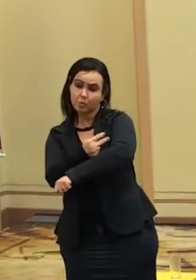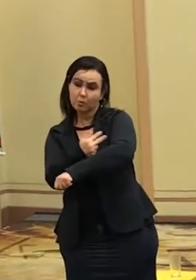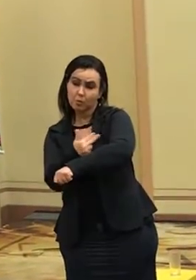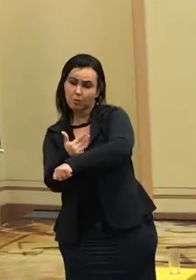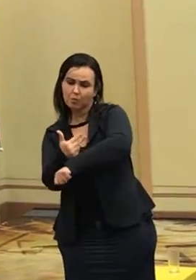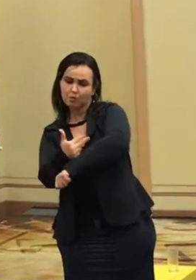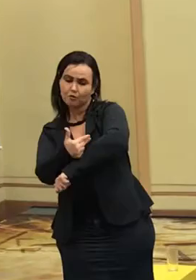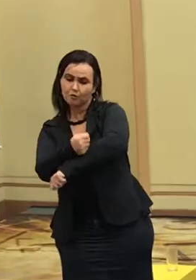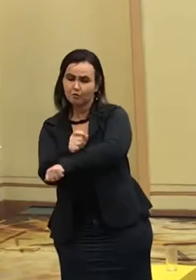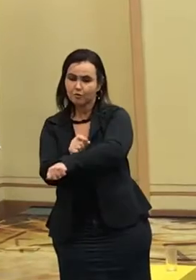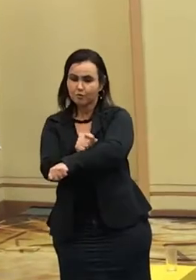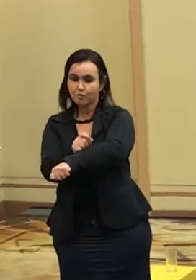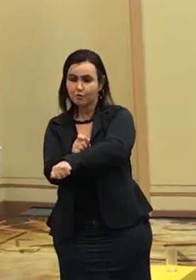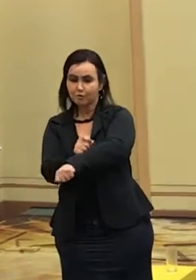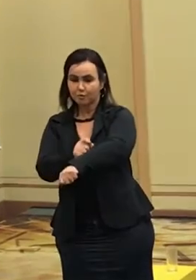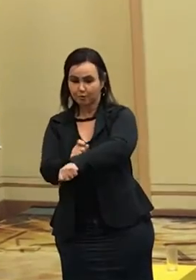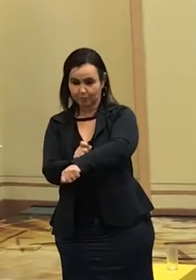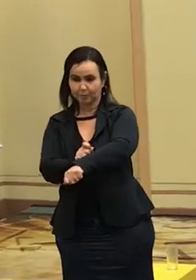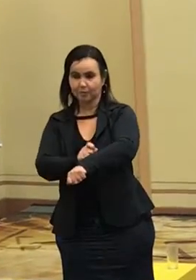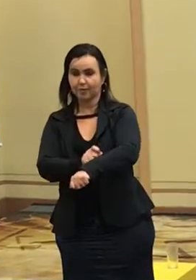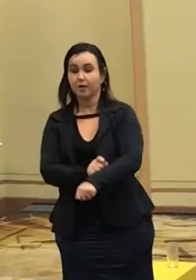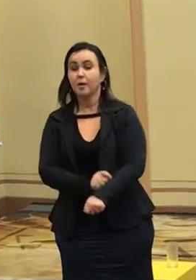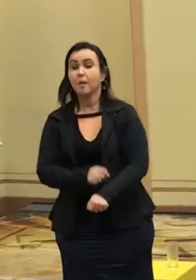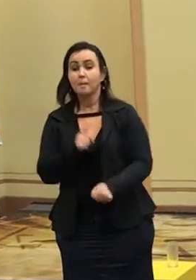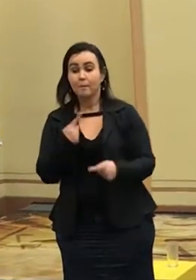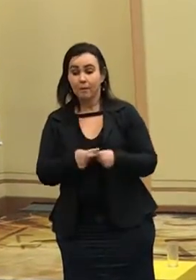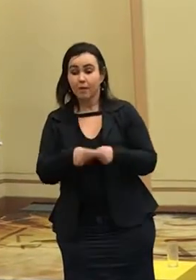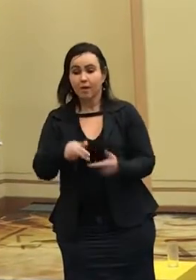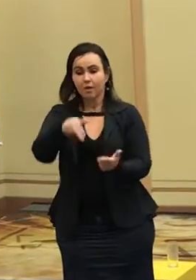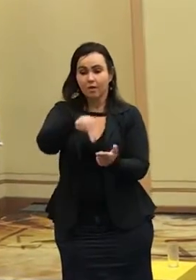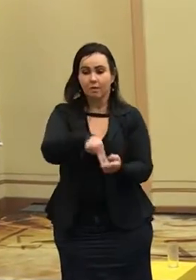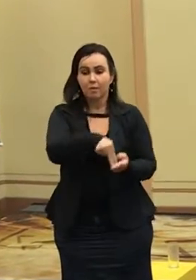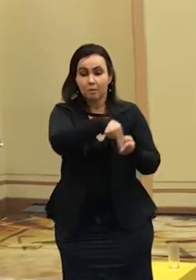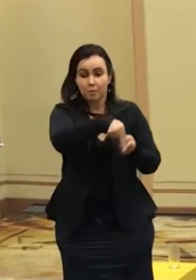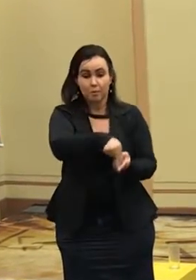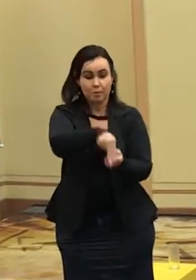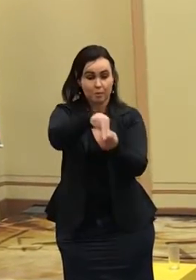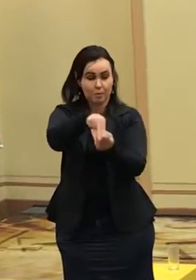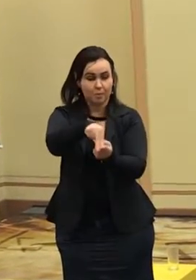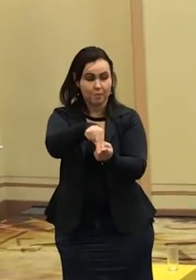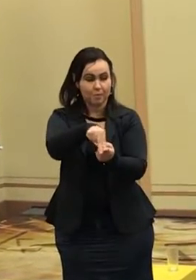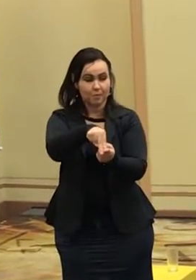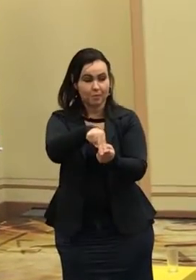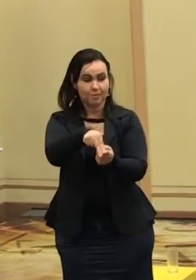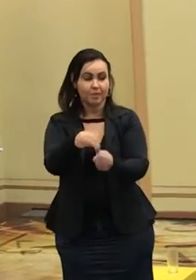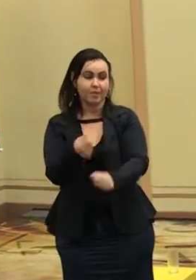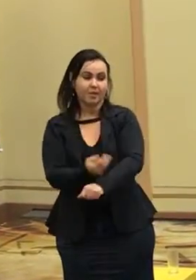vive rabiscando o mar com sua prancha. Então o que, que ele fez no braço? Uma...